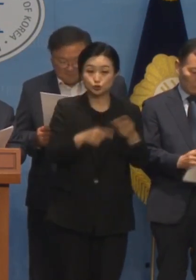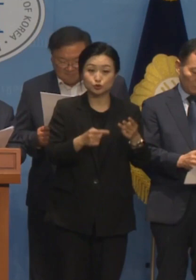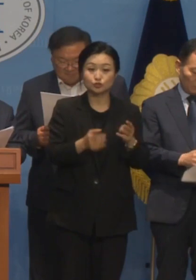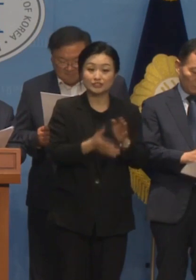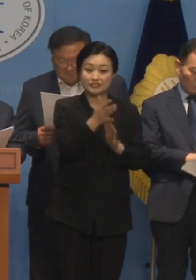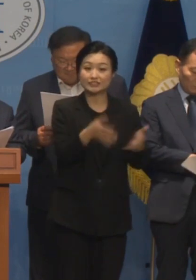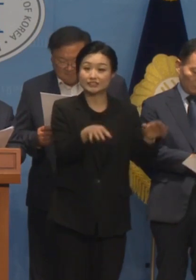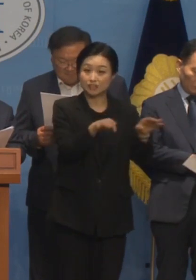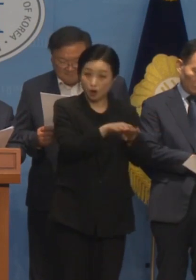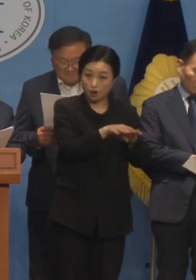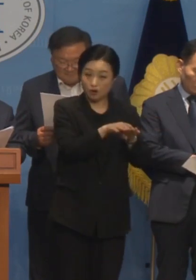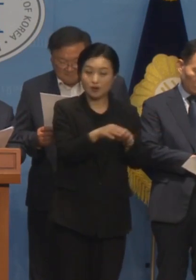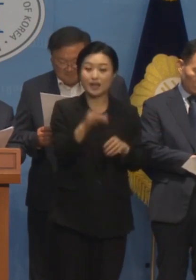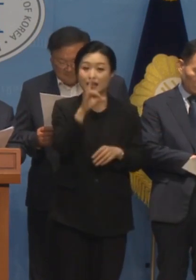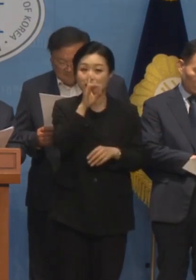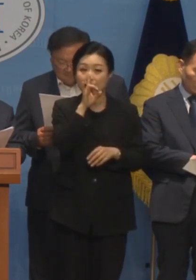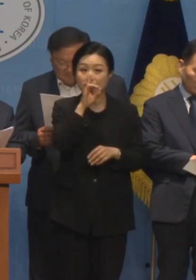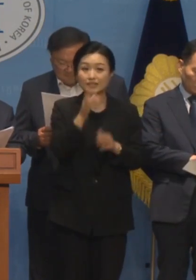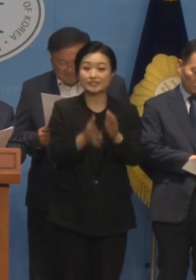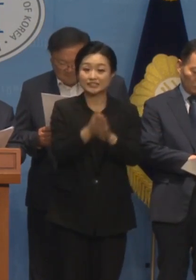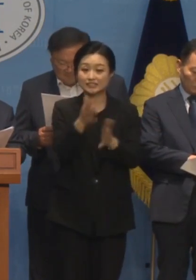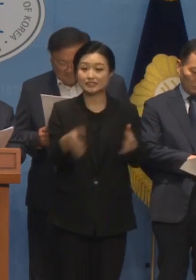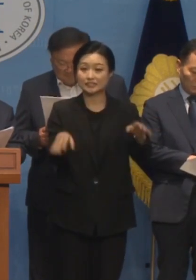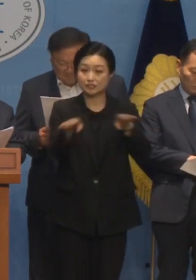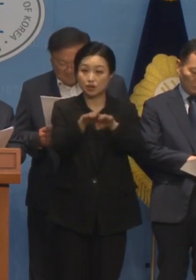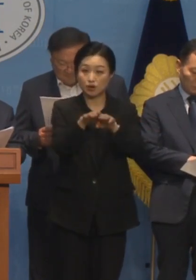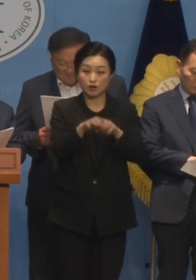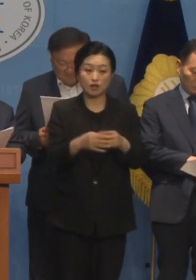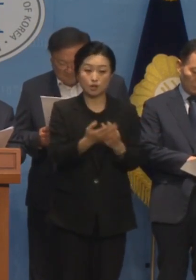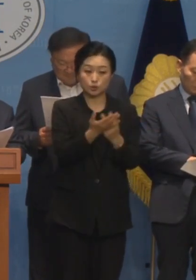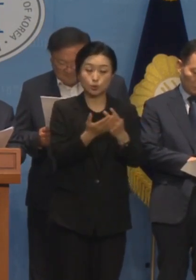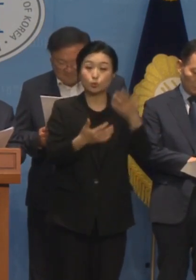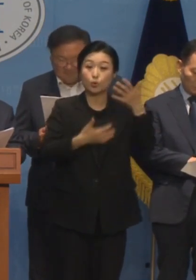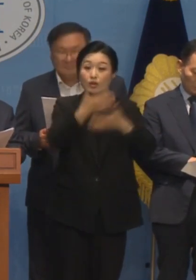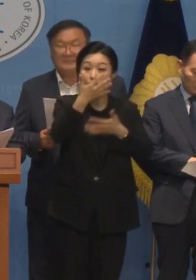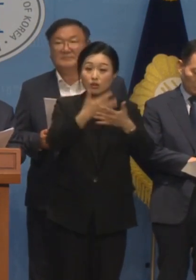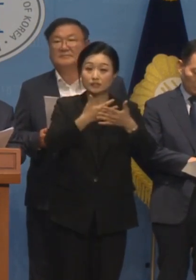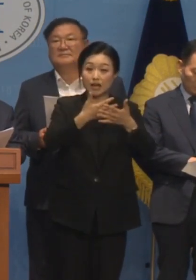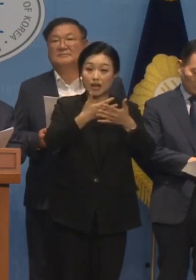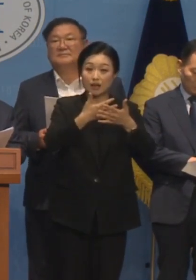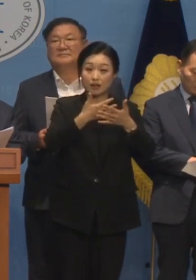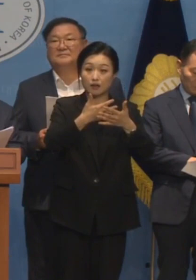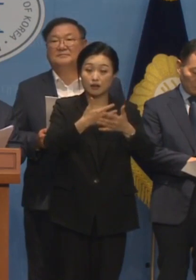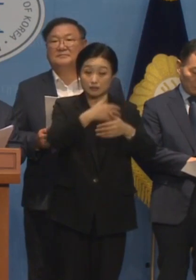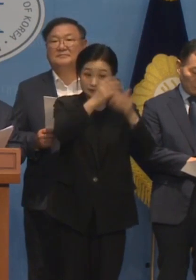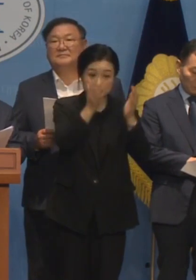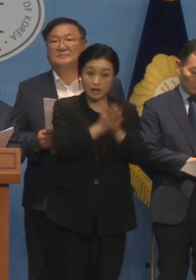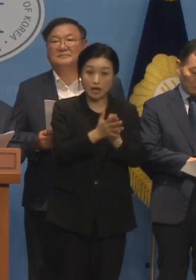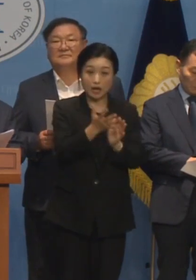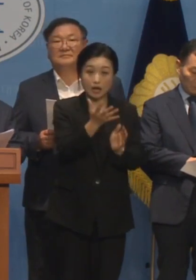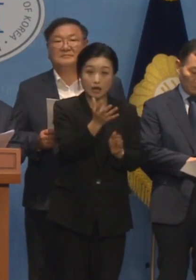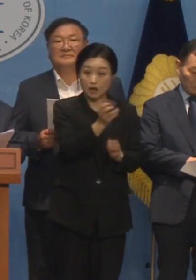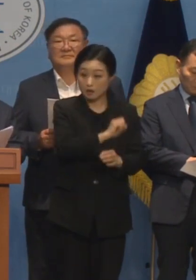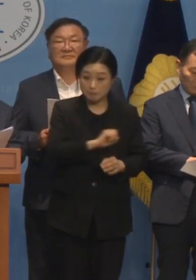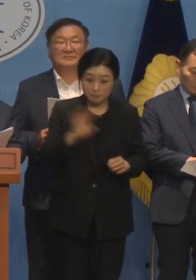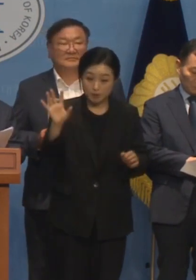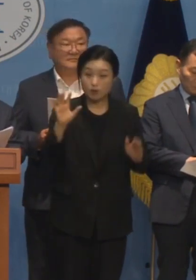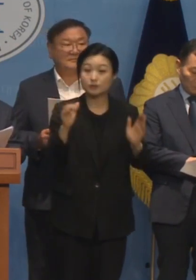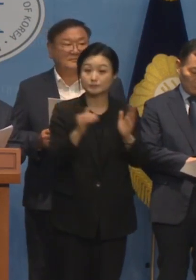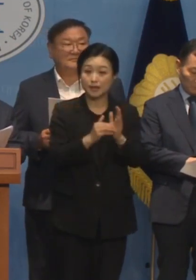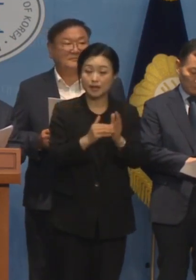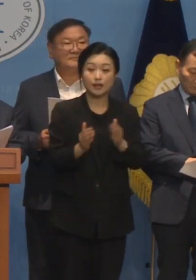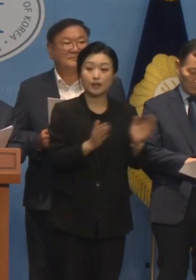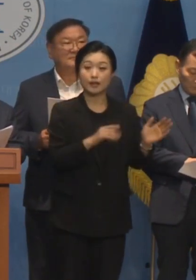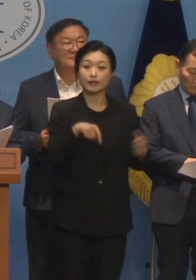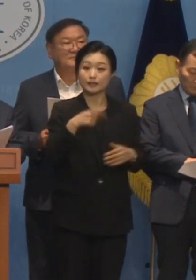충주시청과 강릉시청에 있던 독도 실시간 영상관이 철거된 것을 추가 확인했습니다. 이